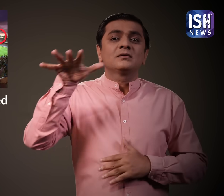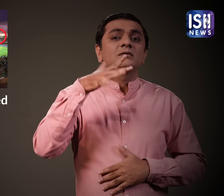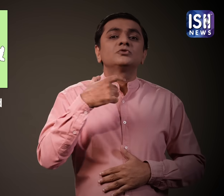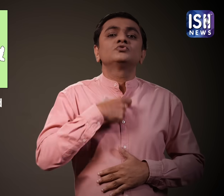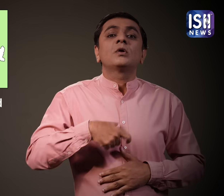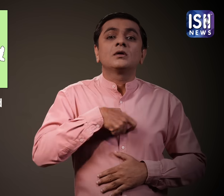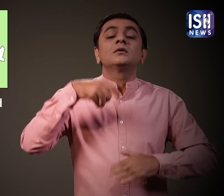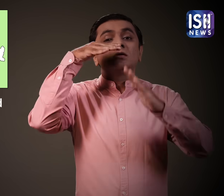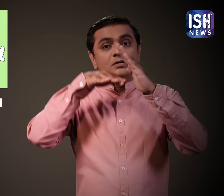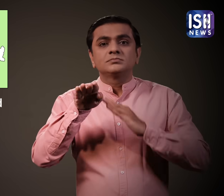खेल संगठन है